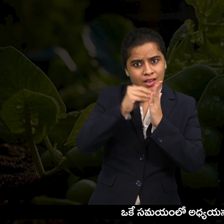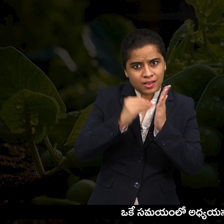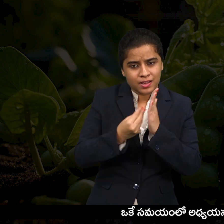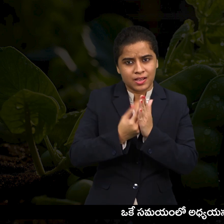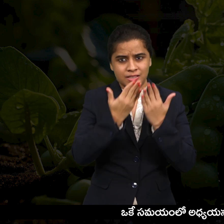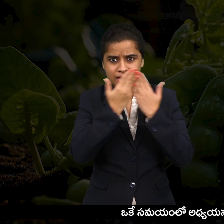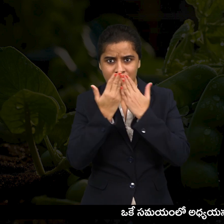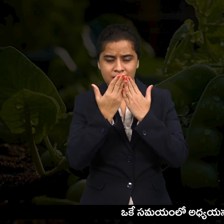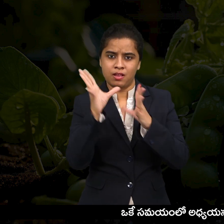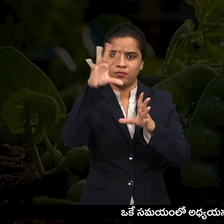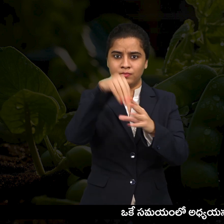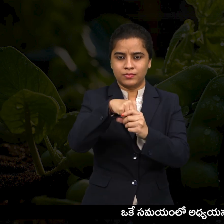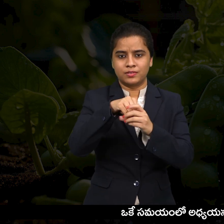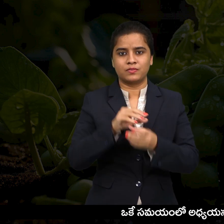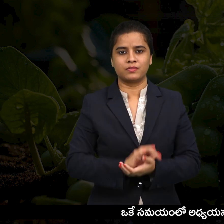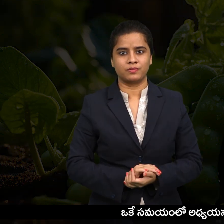అతను గమనించాడు.